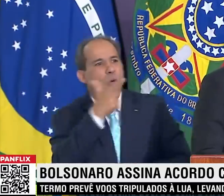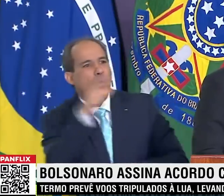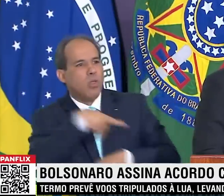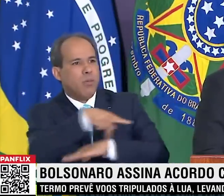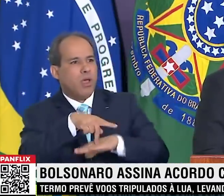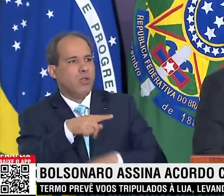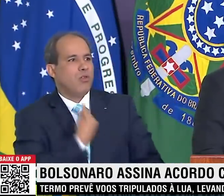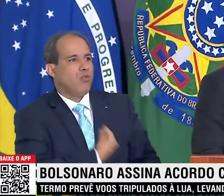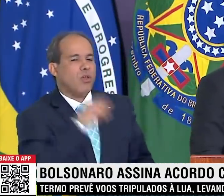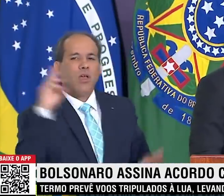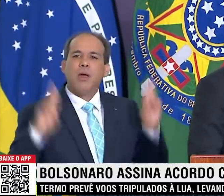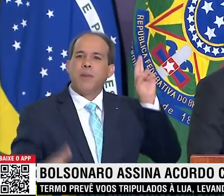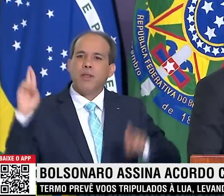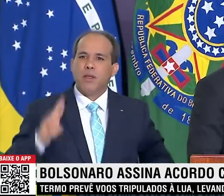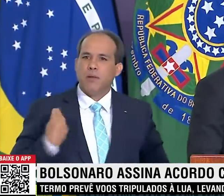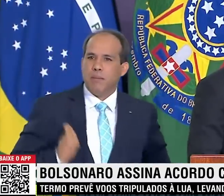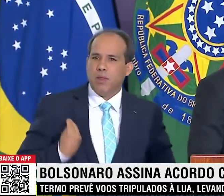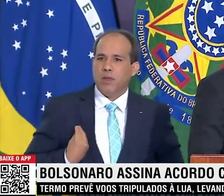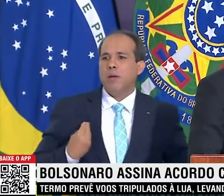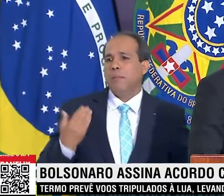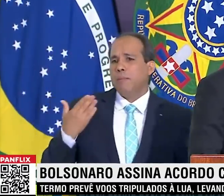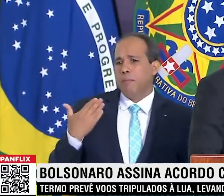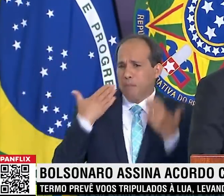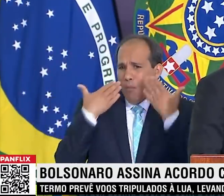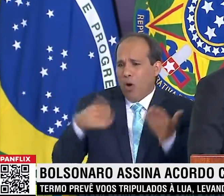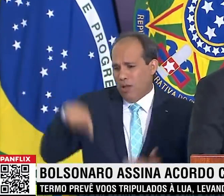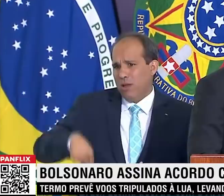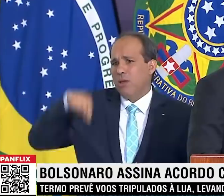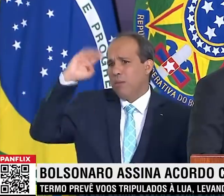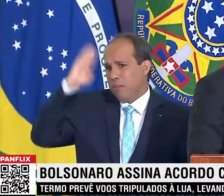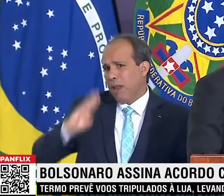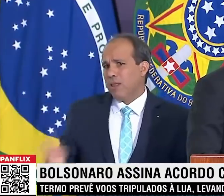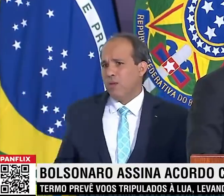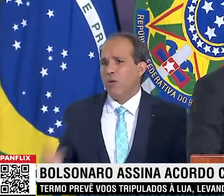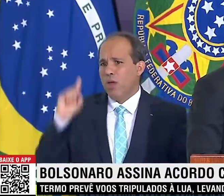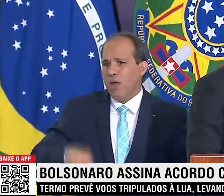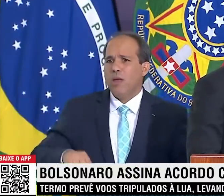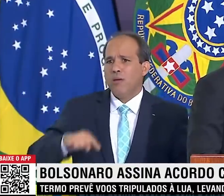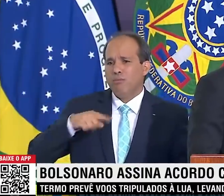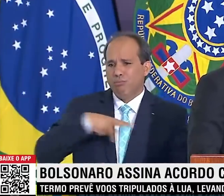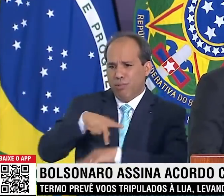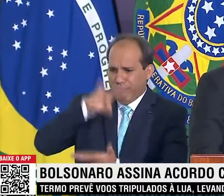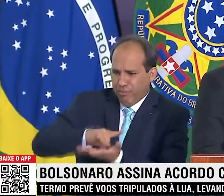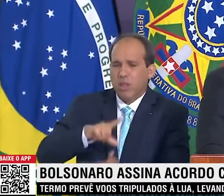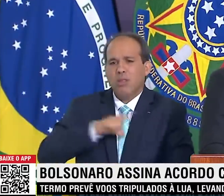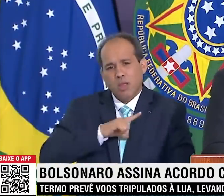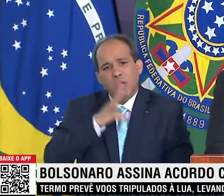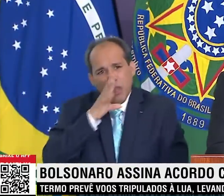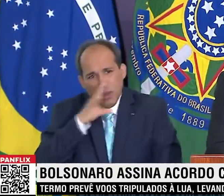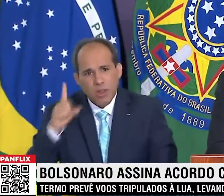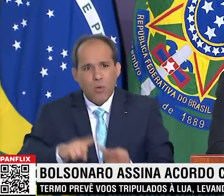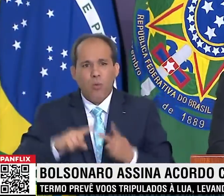presentes. Demonstra que o Brasil é um país que realmente tem admiração, tem